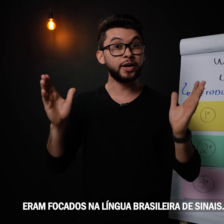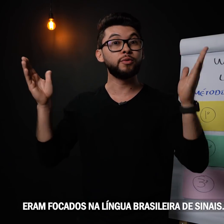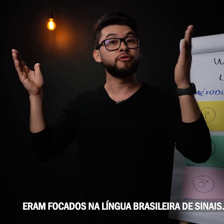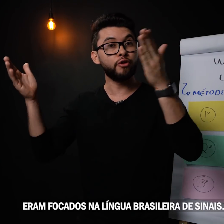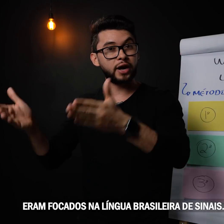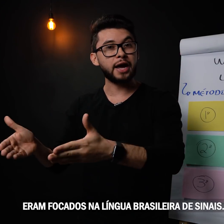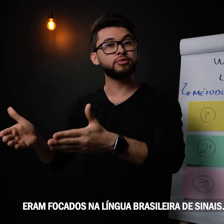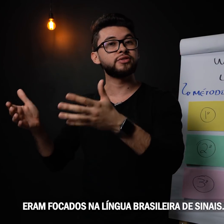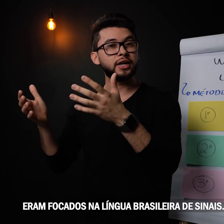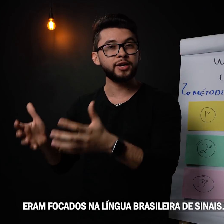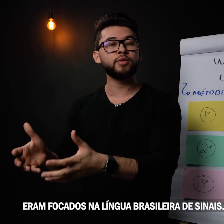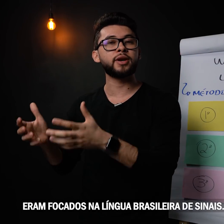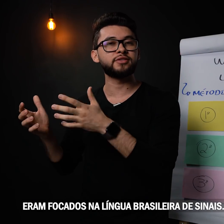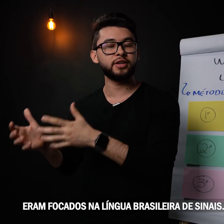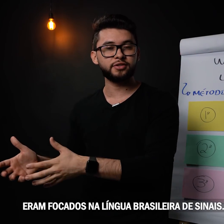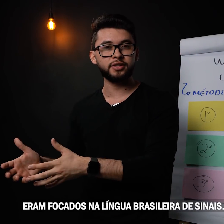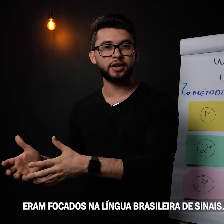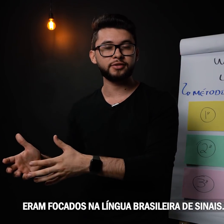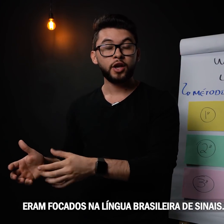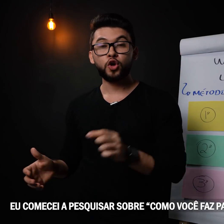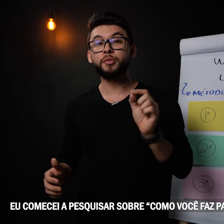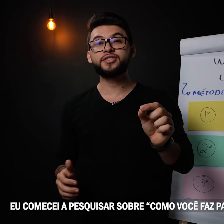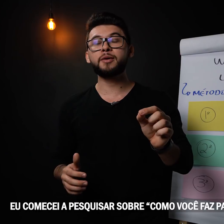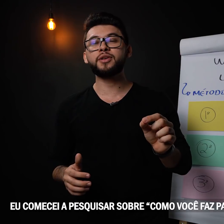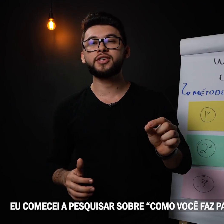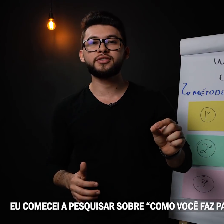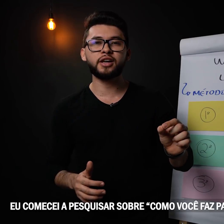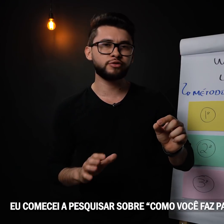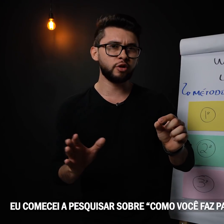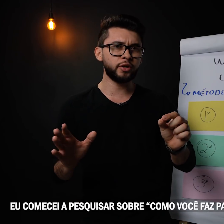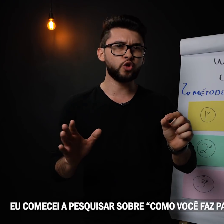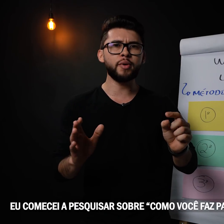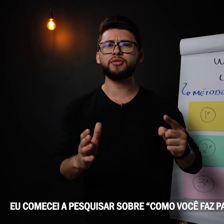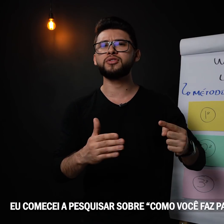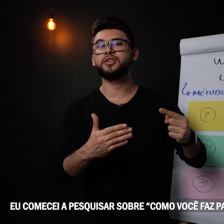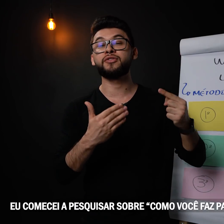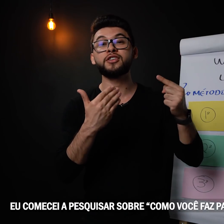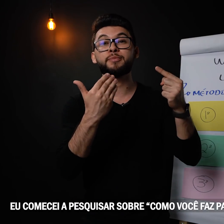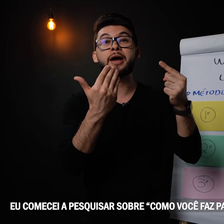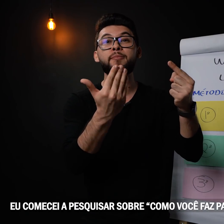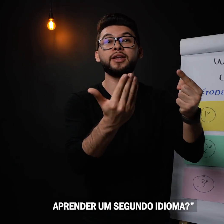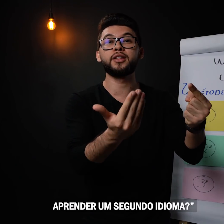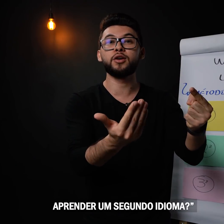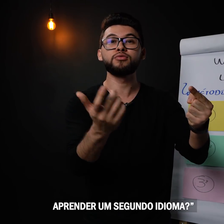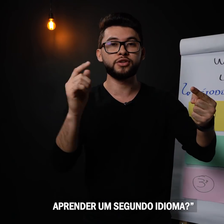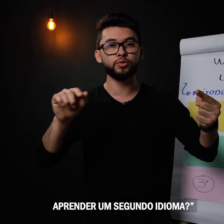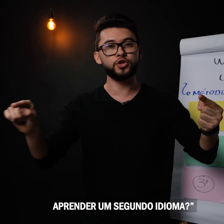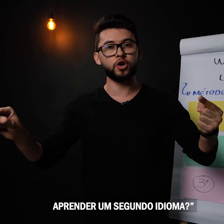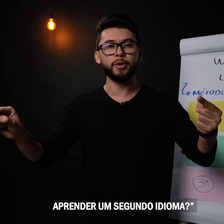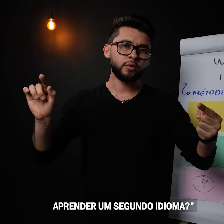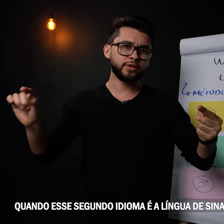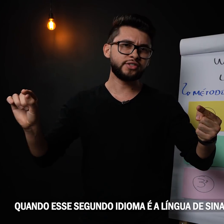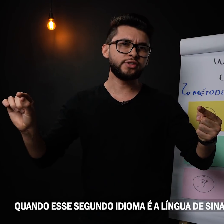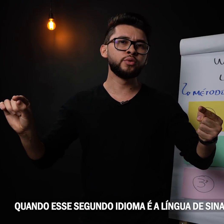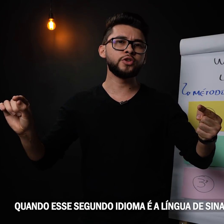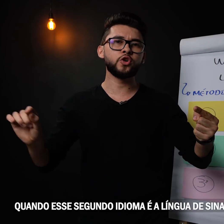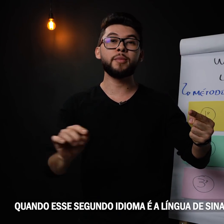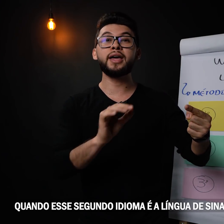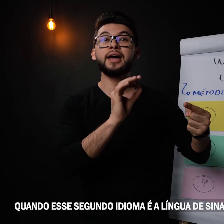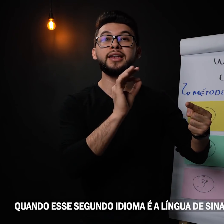eram focados na língua brasileira de sinais. Eu comecei a pesquisar sobre como é que você faz para aprender um segundo idioma, quando esse segundo idioma é a